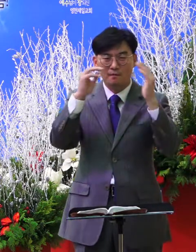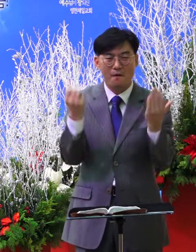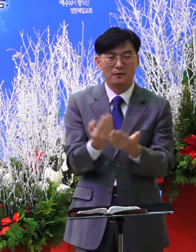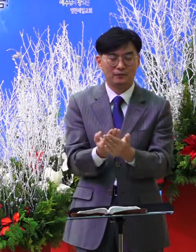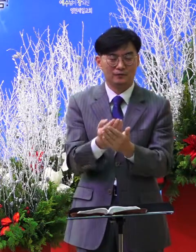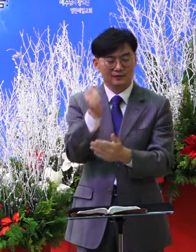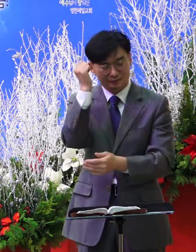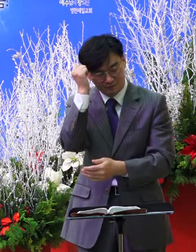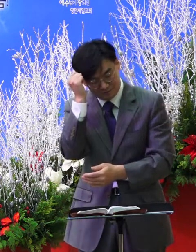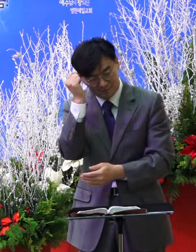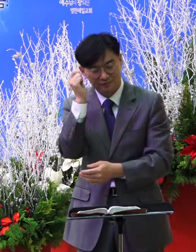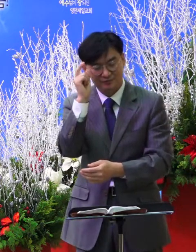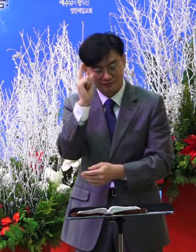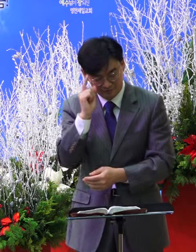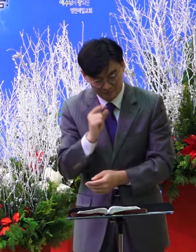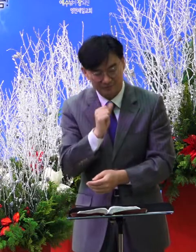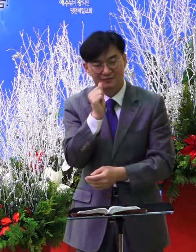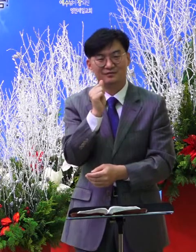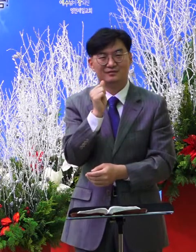졸며 잤다고 기록했습니다.